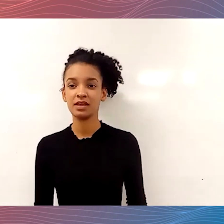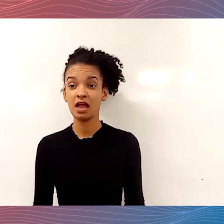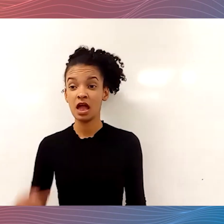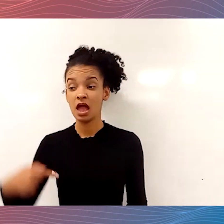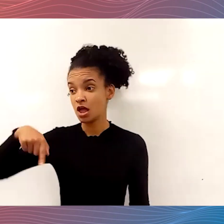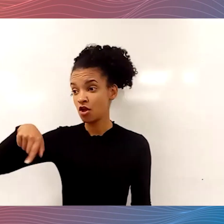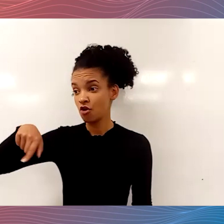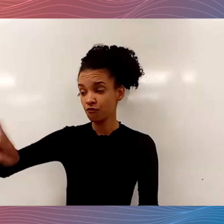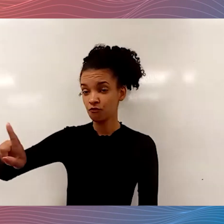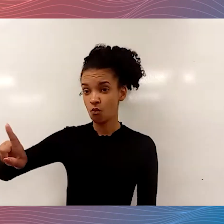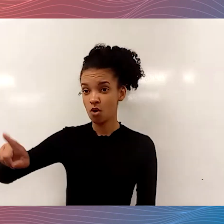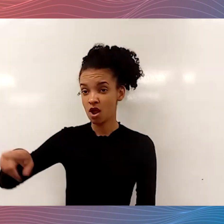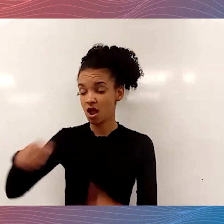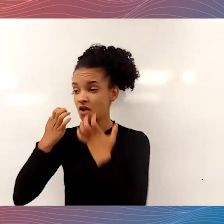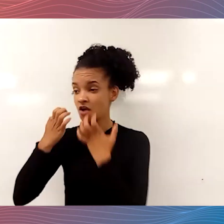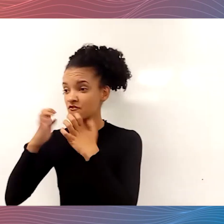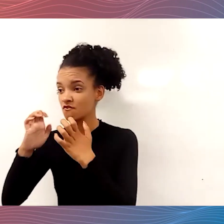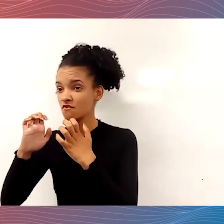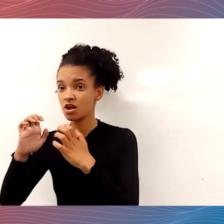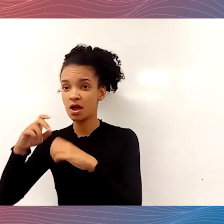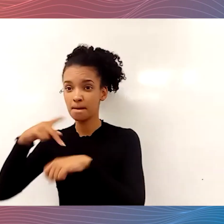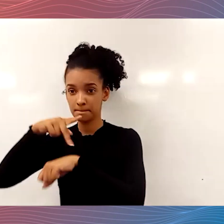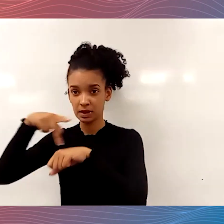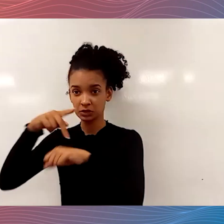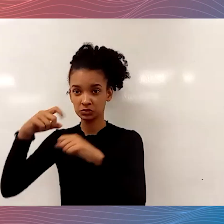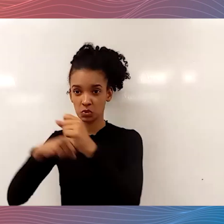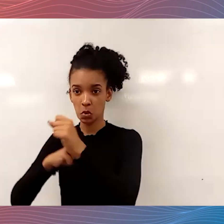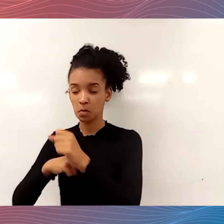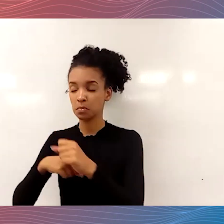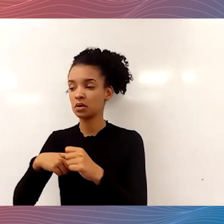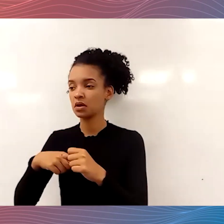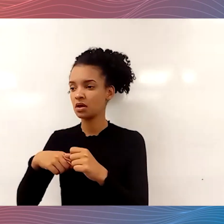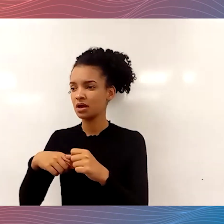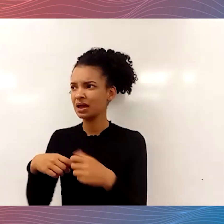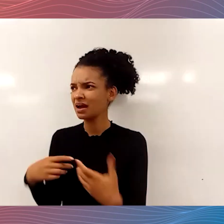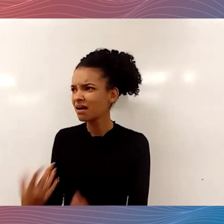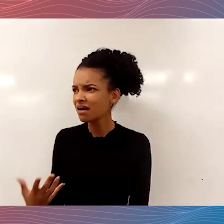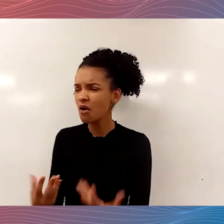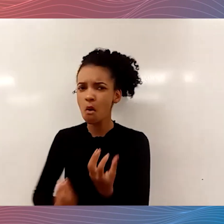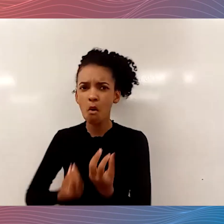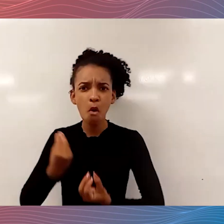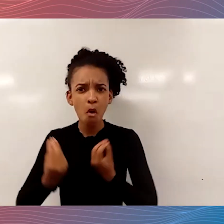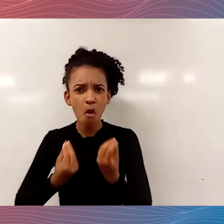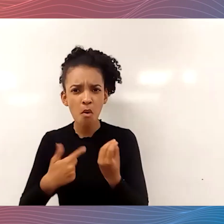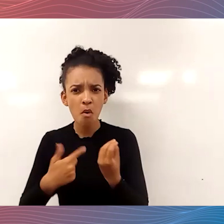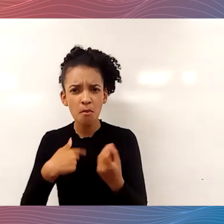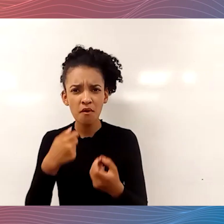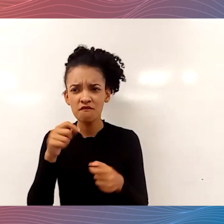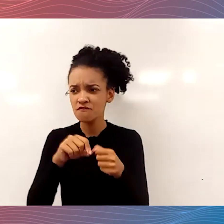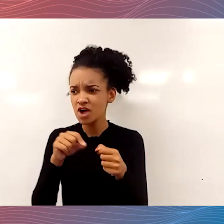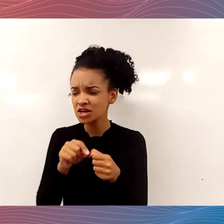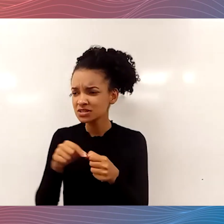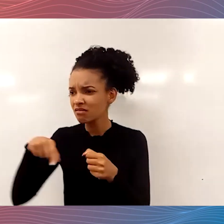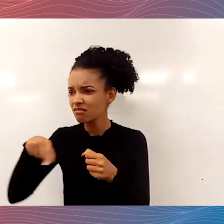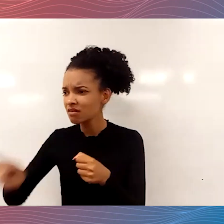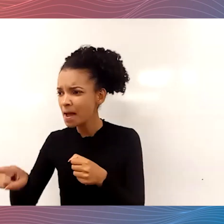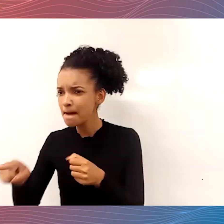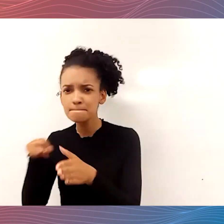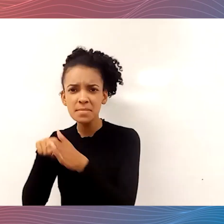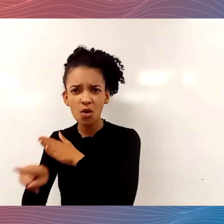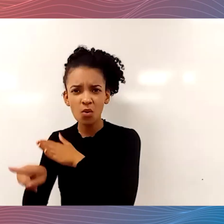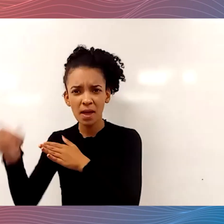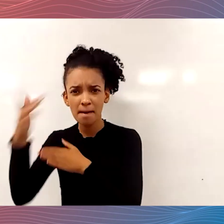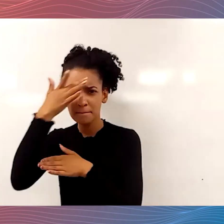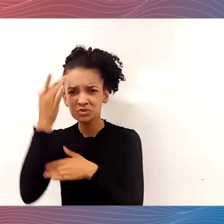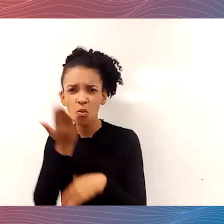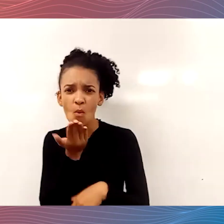com pessoa que vem me perturbar na hora de comer. Como é que eu vou fazer isso? Primeiro dia ele ainda estava em si, estava